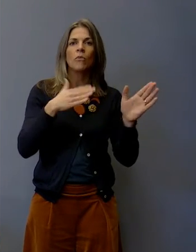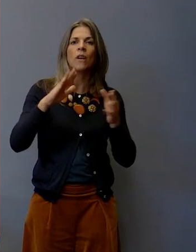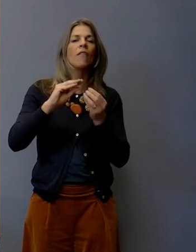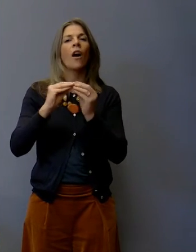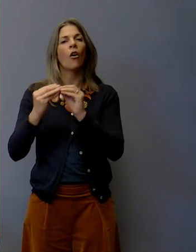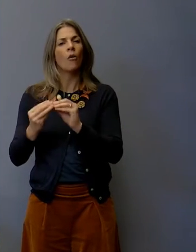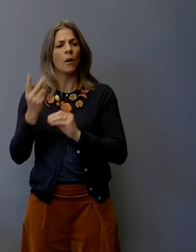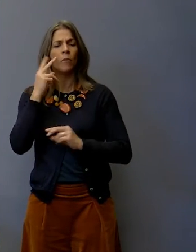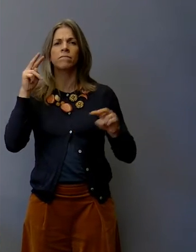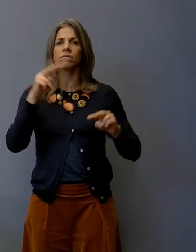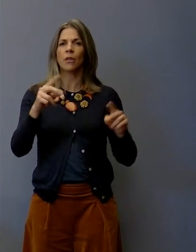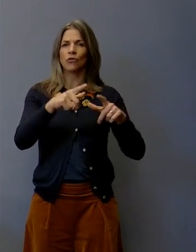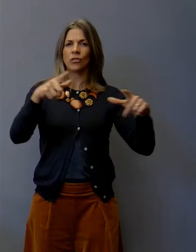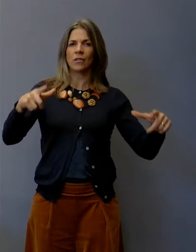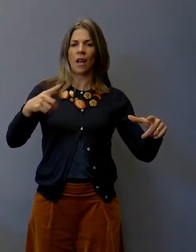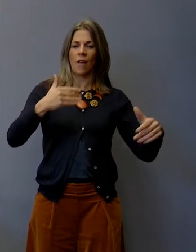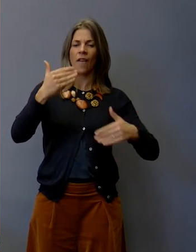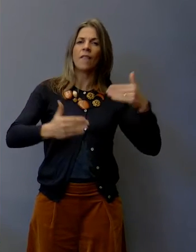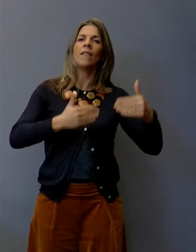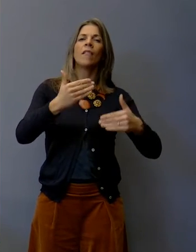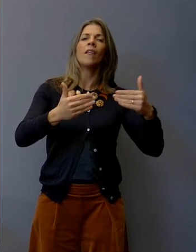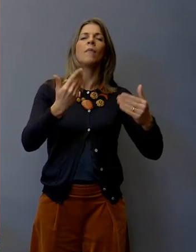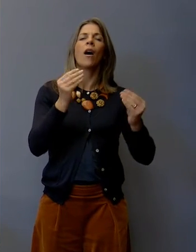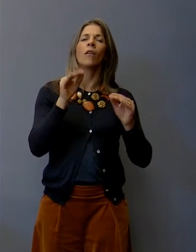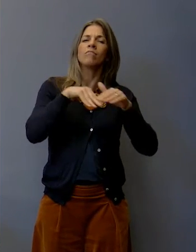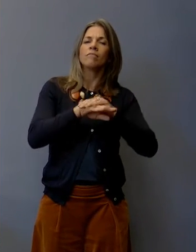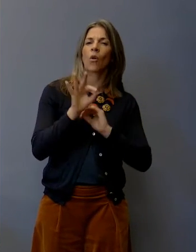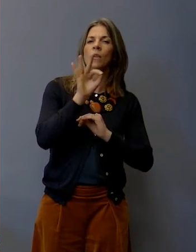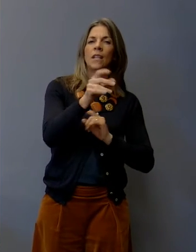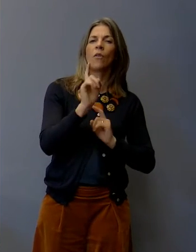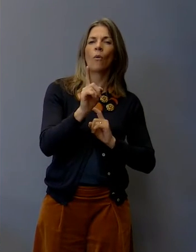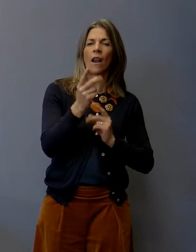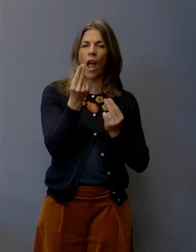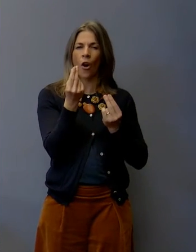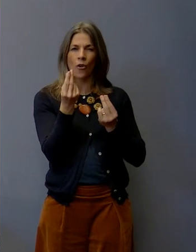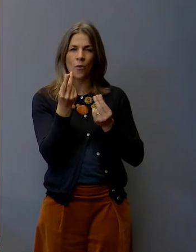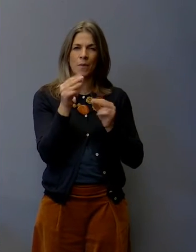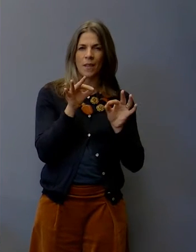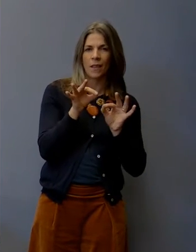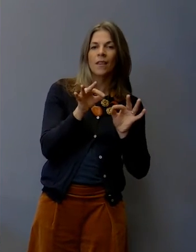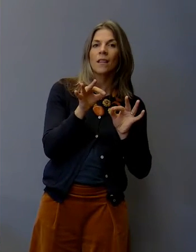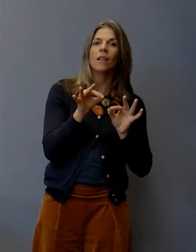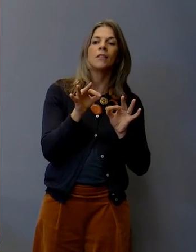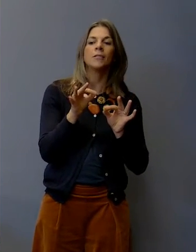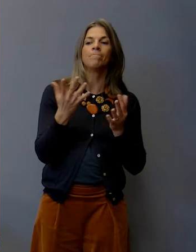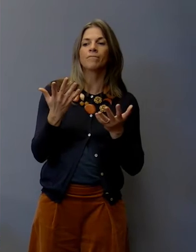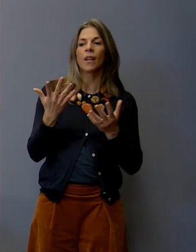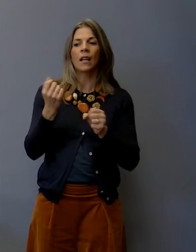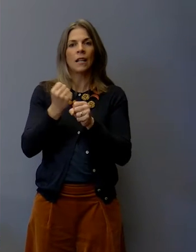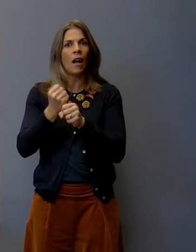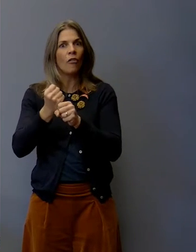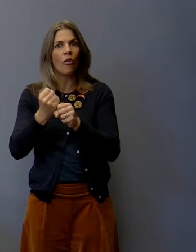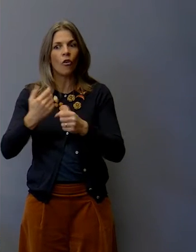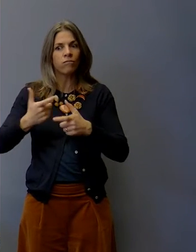incitare funzionale ad aggregati economici ben precisi con scarsa ricaduta occupazionale sul territorio e